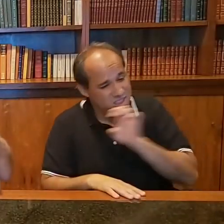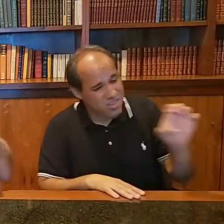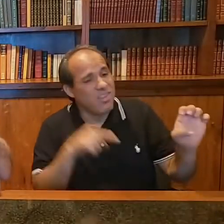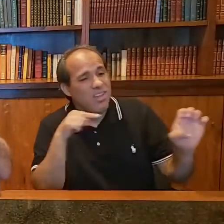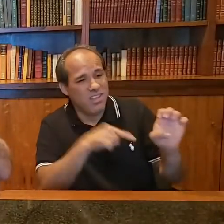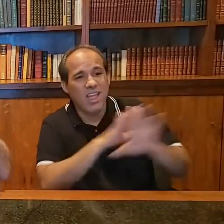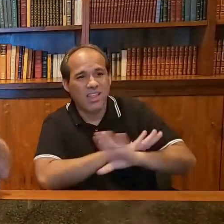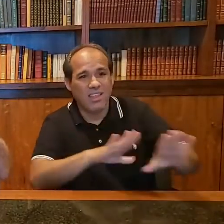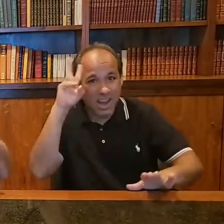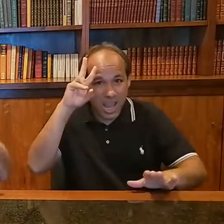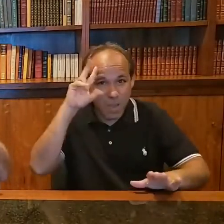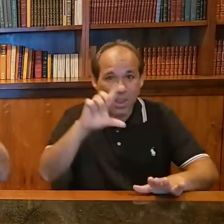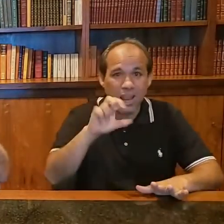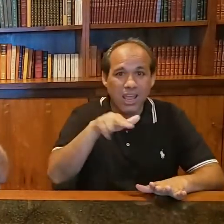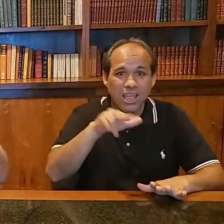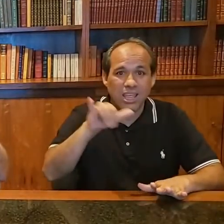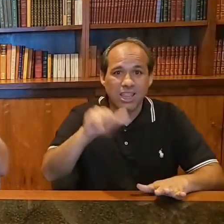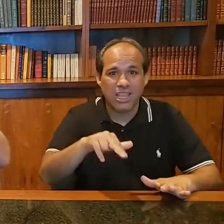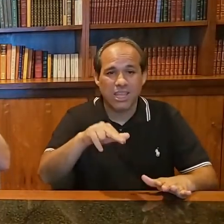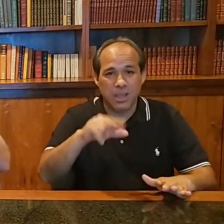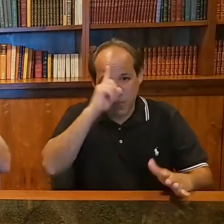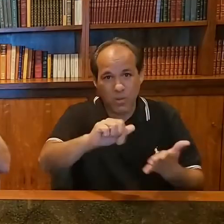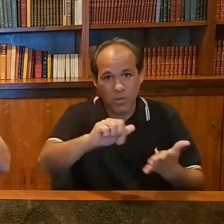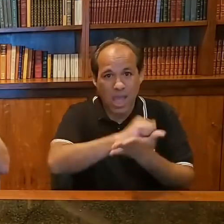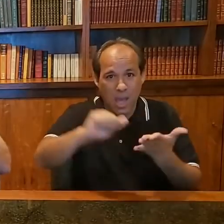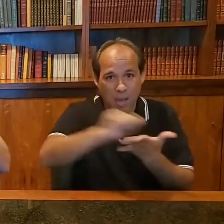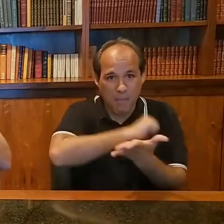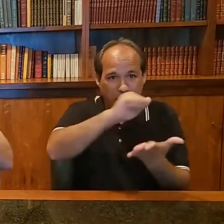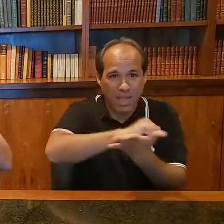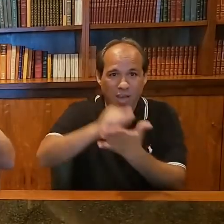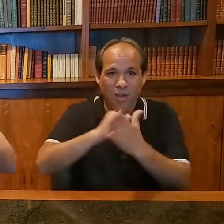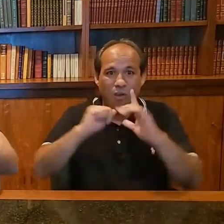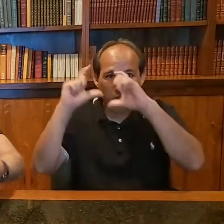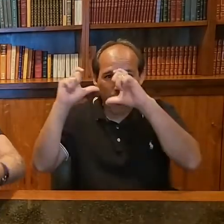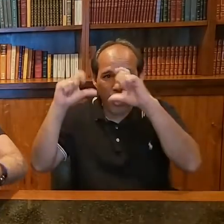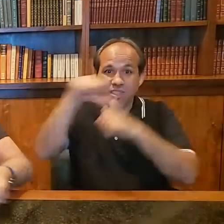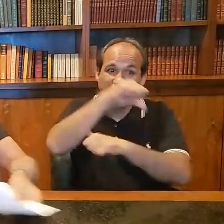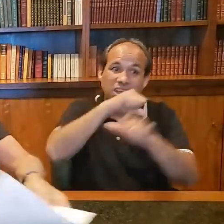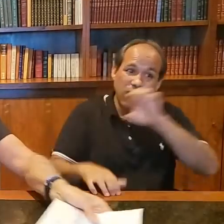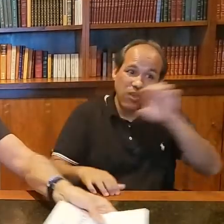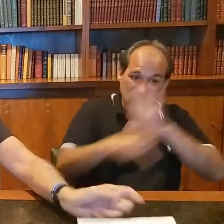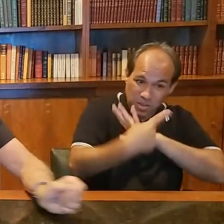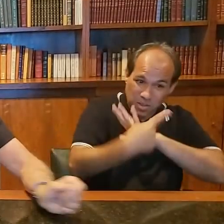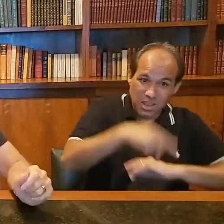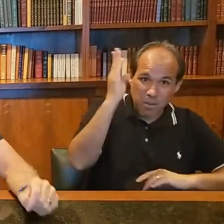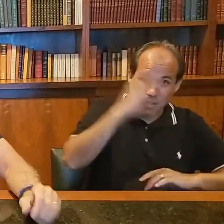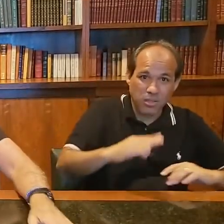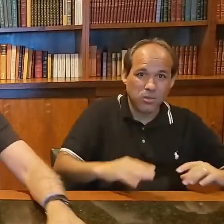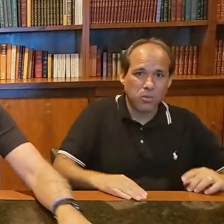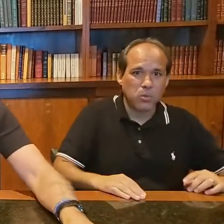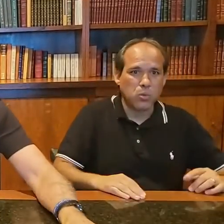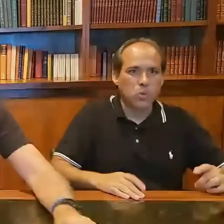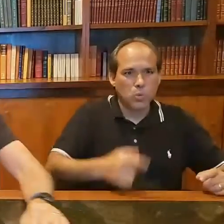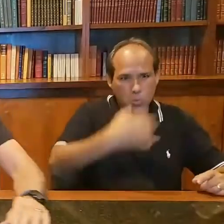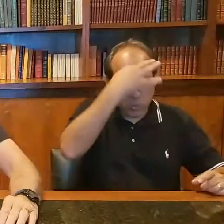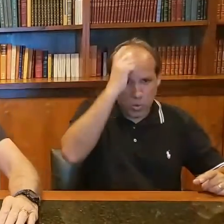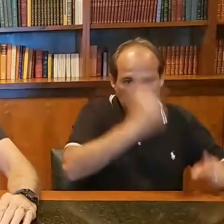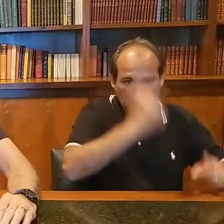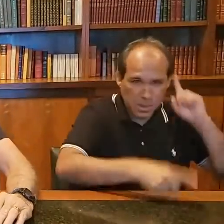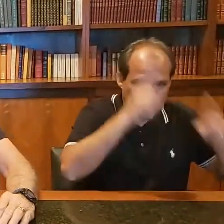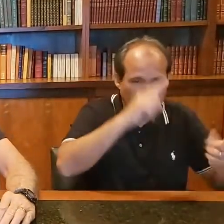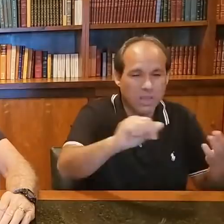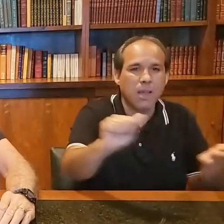Lembra quando Lênin apagava fotos? A esquerdalha brasileira apaga fatos. Mas tudo bem, isso não é importante aqui não.